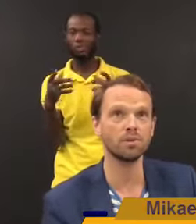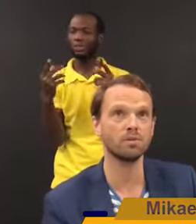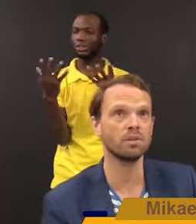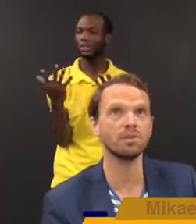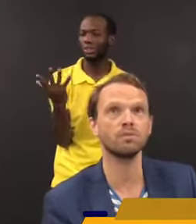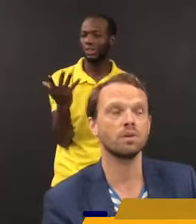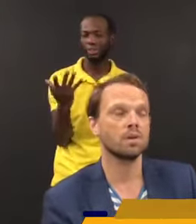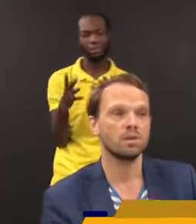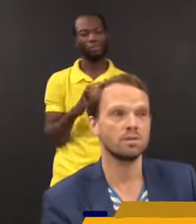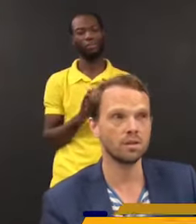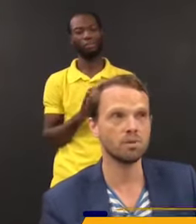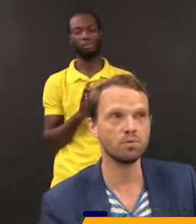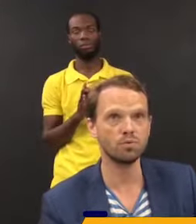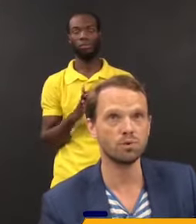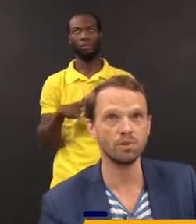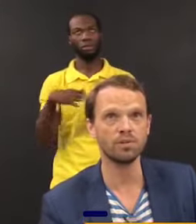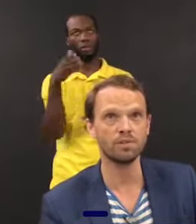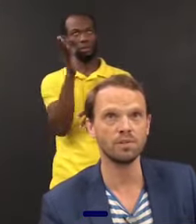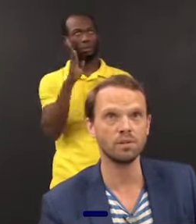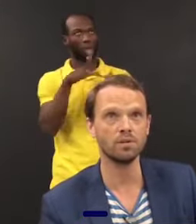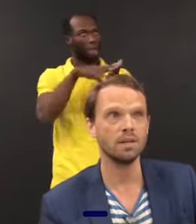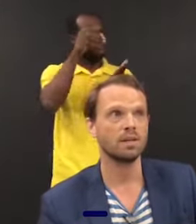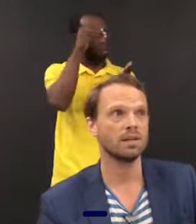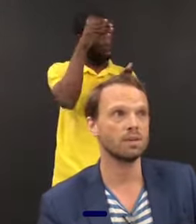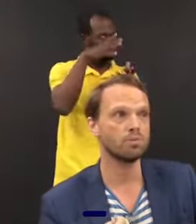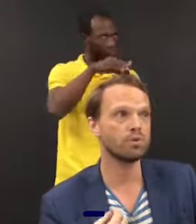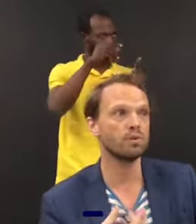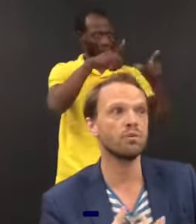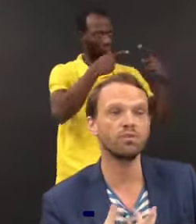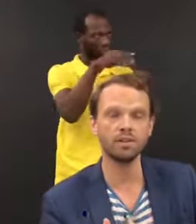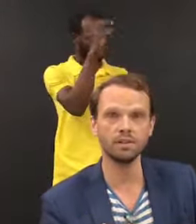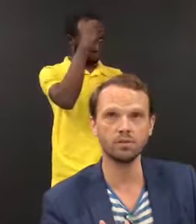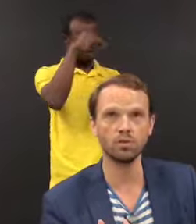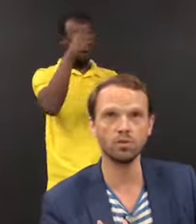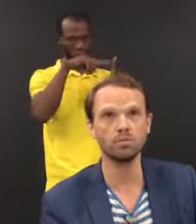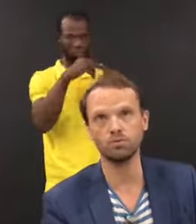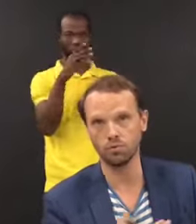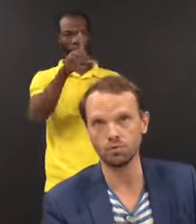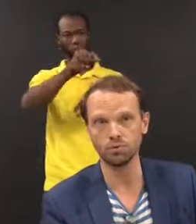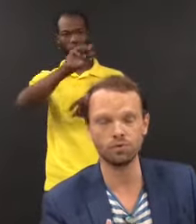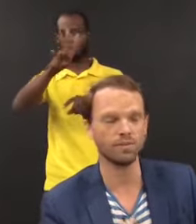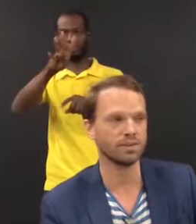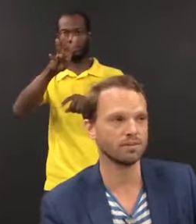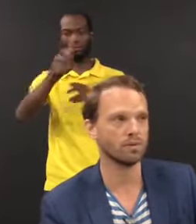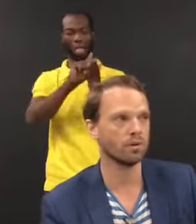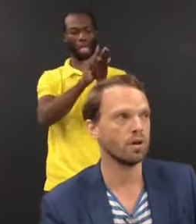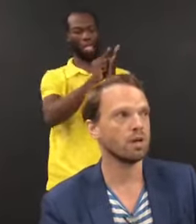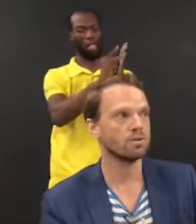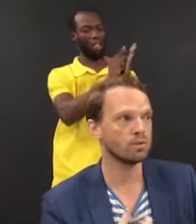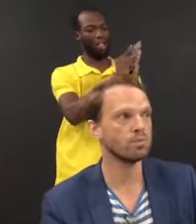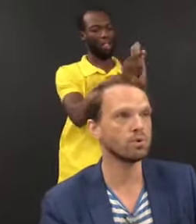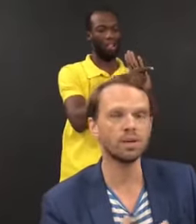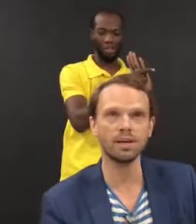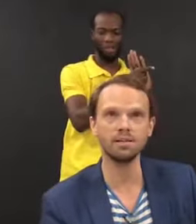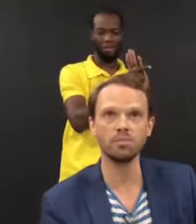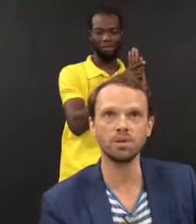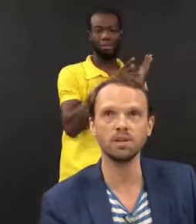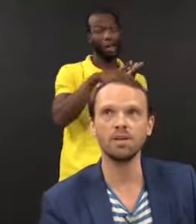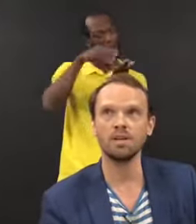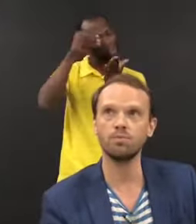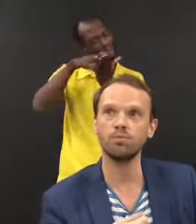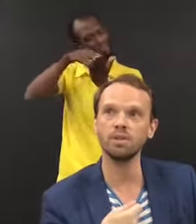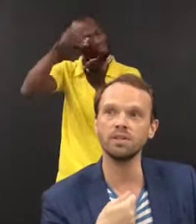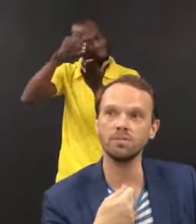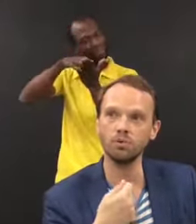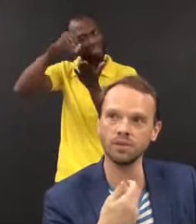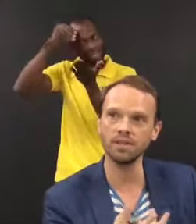des personnes qui n'ont jamais du tout commencé cette langue et qu'elles puissent en 24 heures, parce que le cours dure 24 heures, se débrouiller assez bien